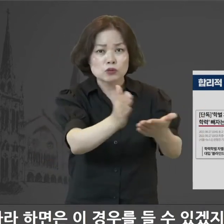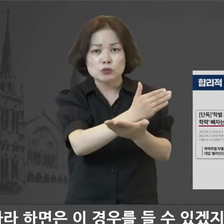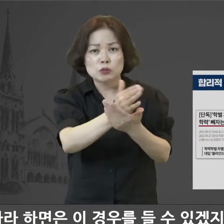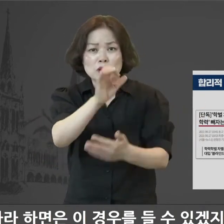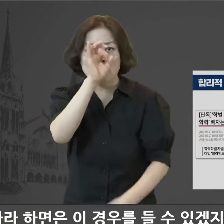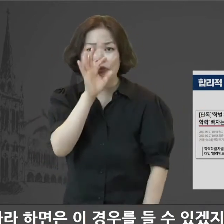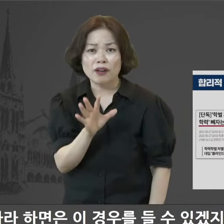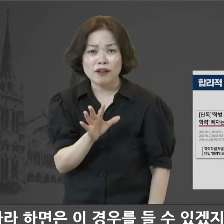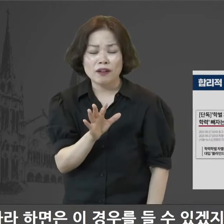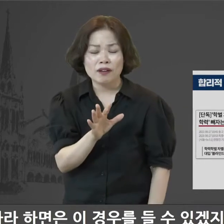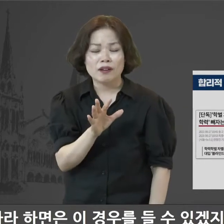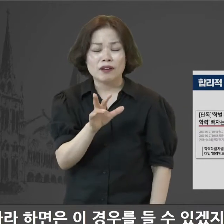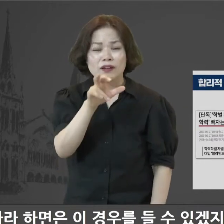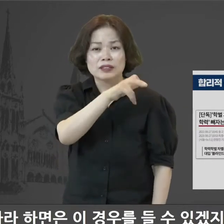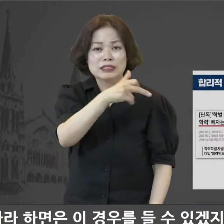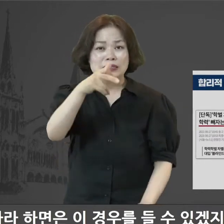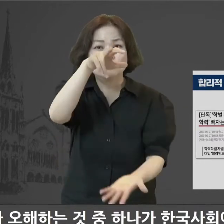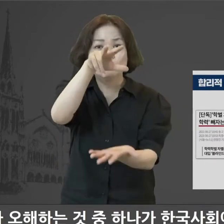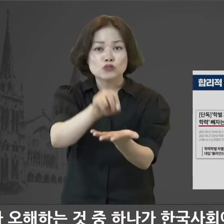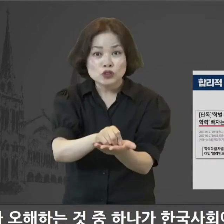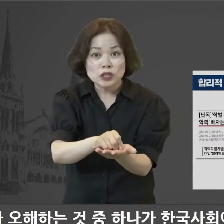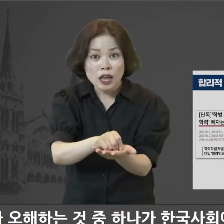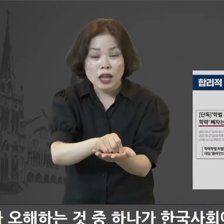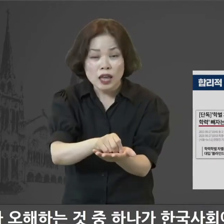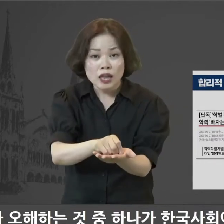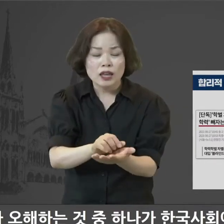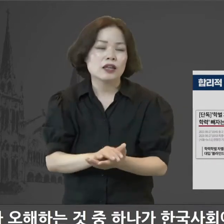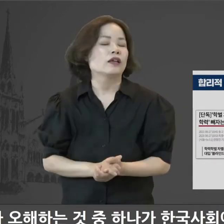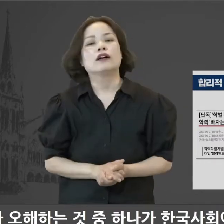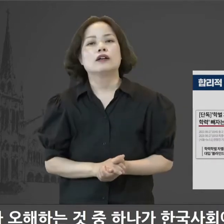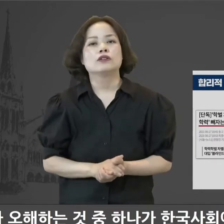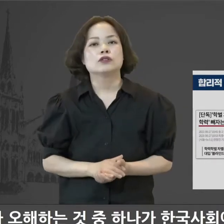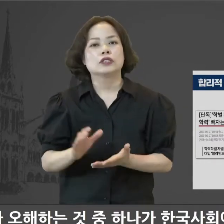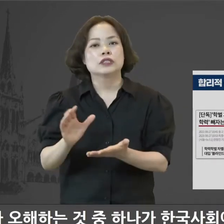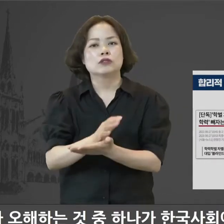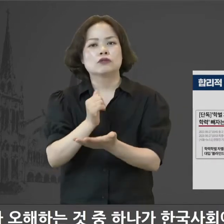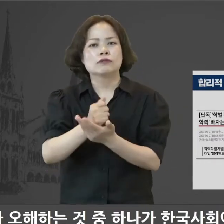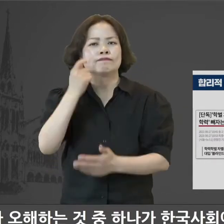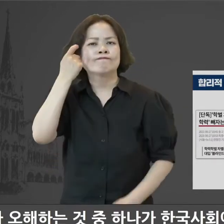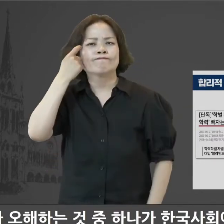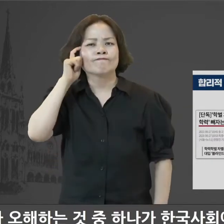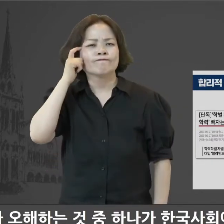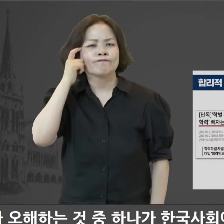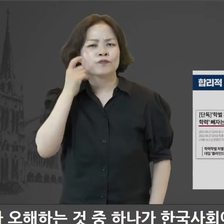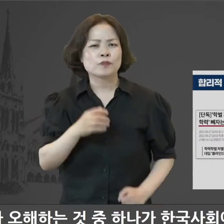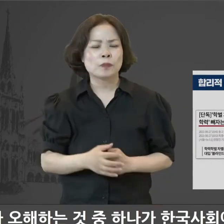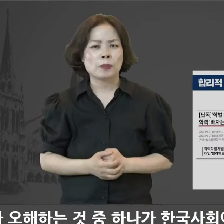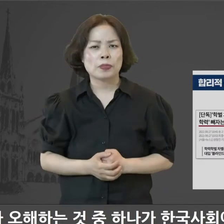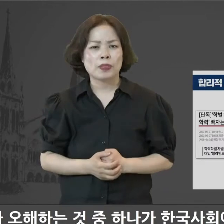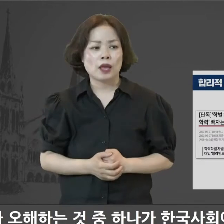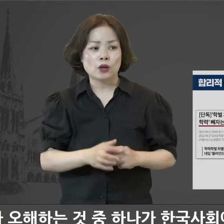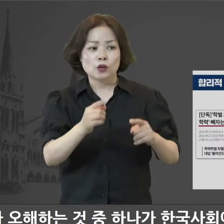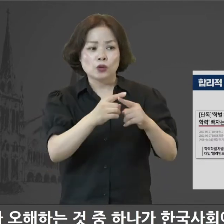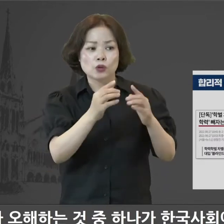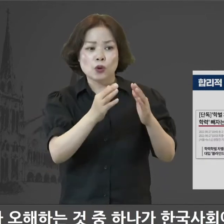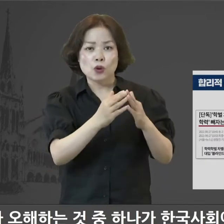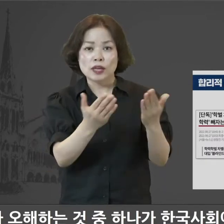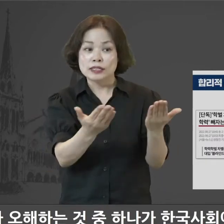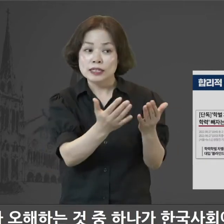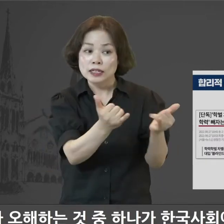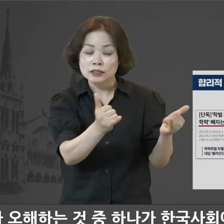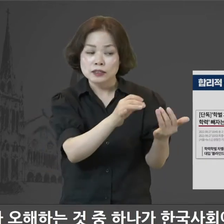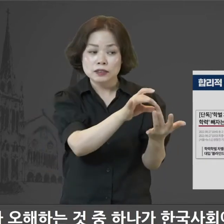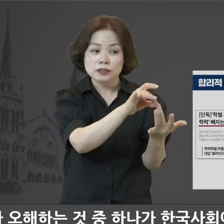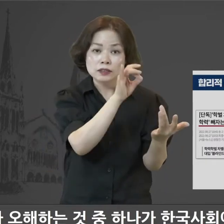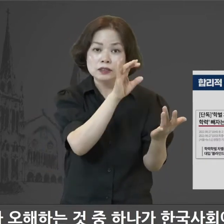이게 굉장히 큰 문제예요. 그러니까 저는 우리 크리스찬들이 생각할 때, 자 보세요. 교회에 근무하시는 분을